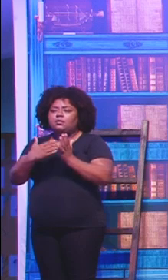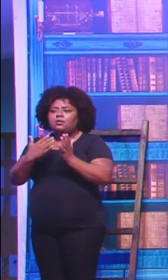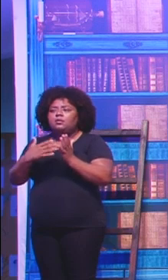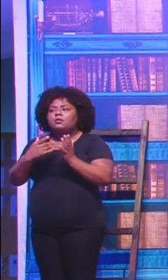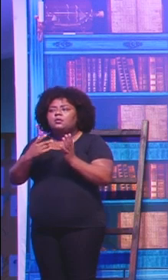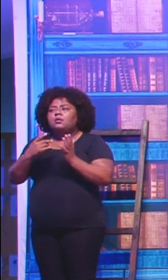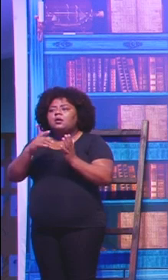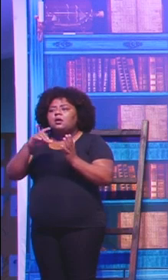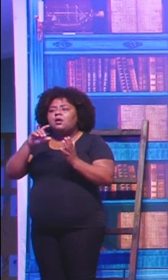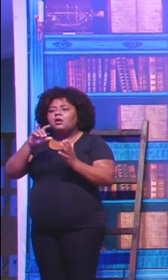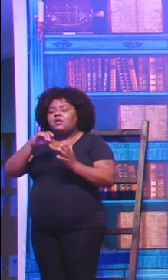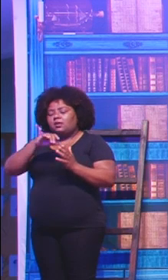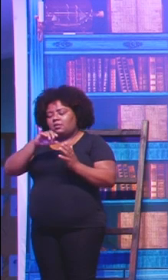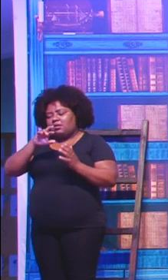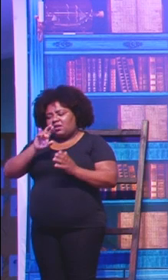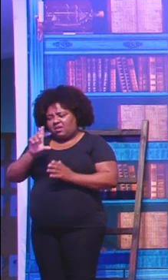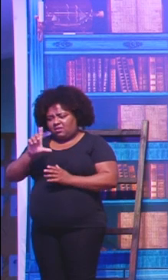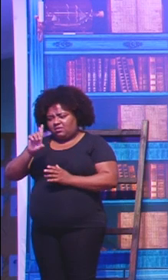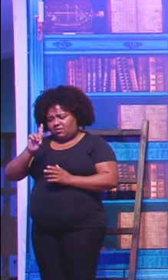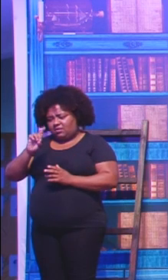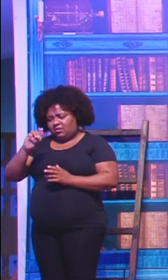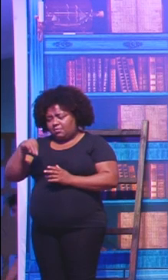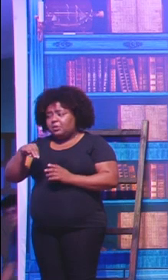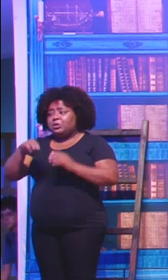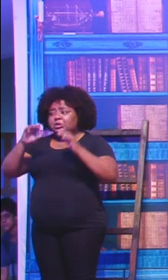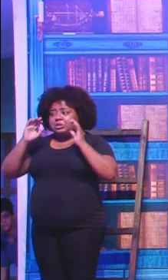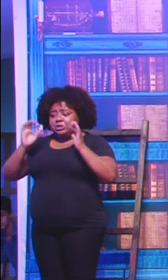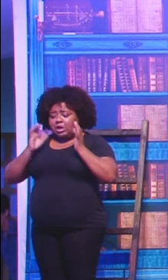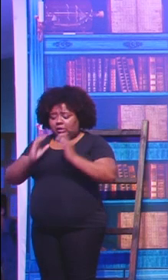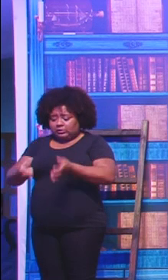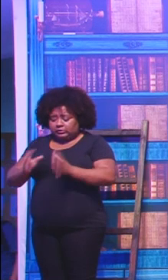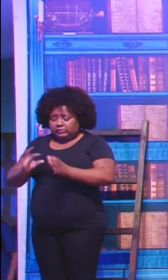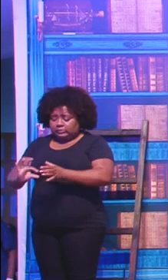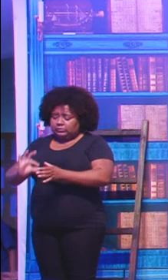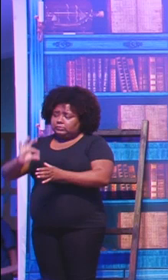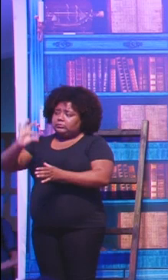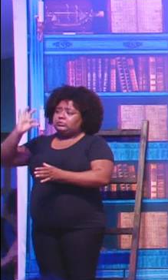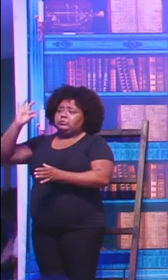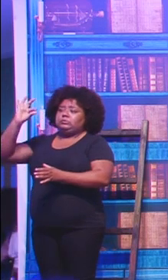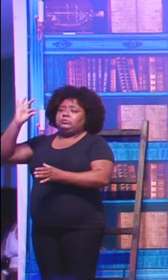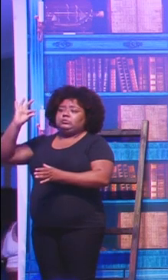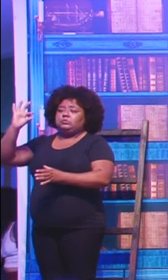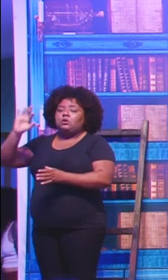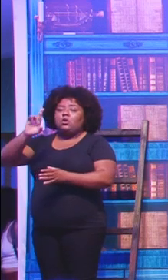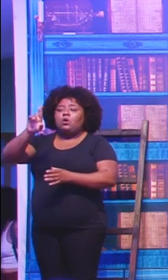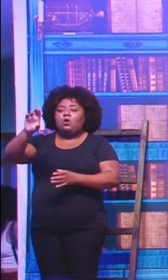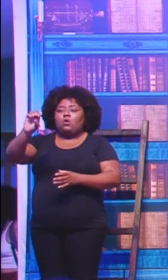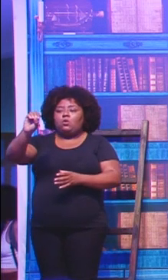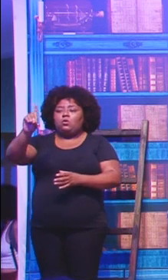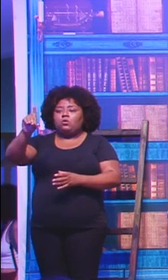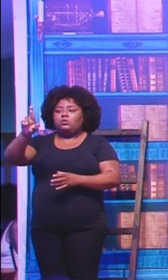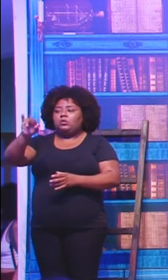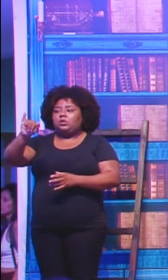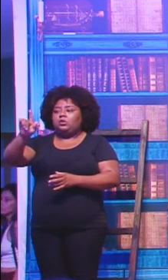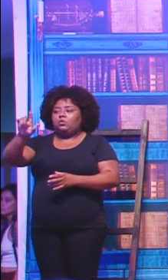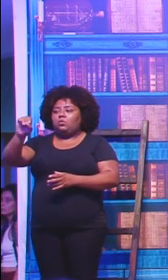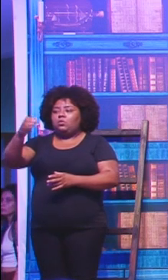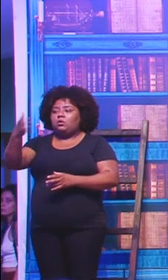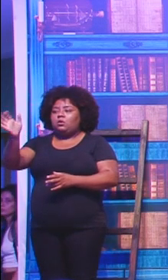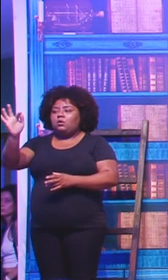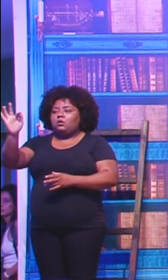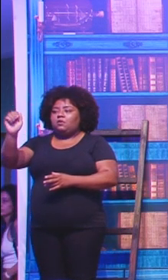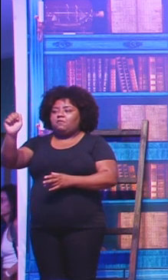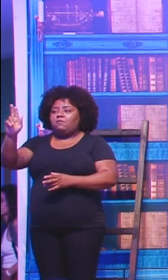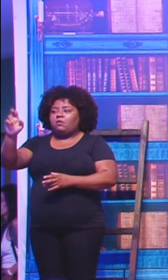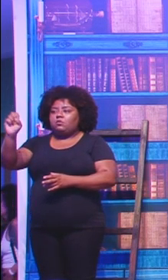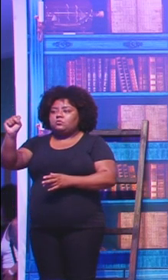ao longo das mesas, tá? Então, nós já temos aqui os sorteados, que são Rodrigo Fausto.